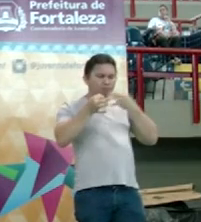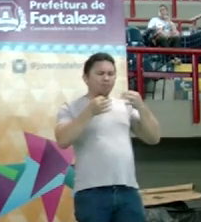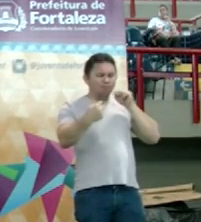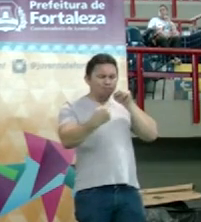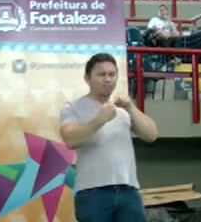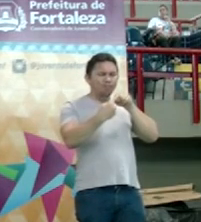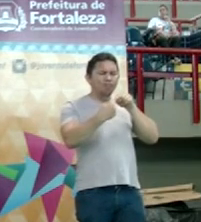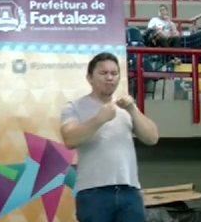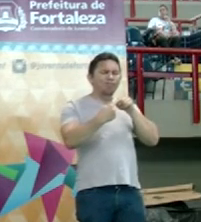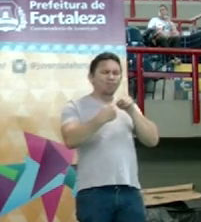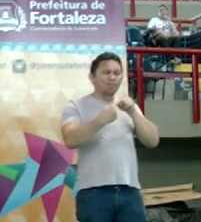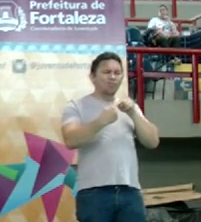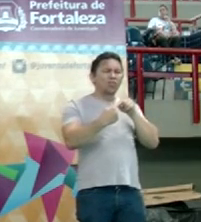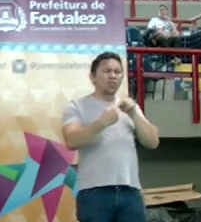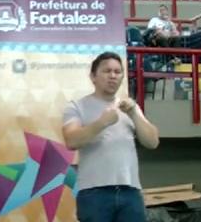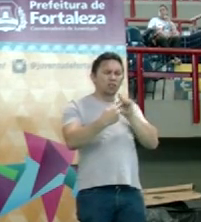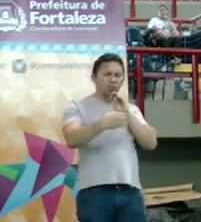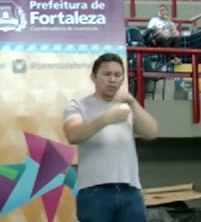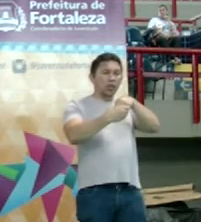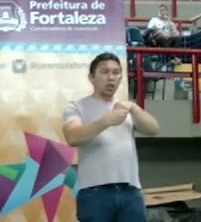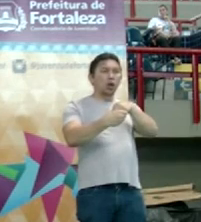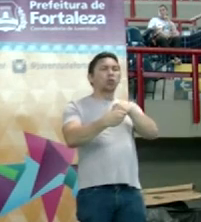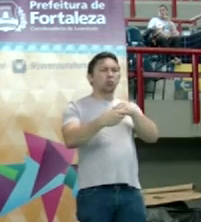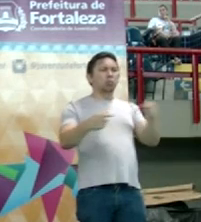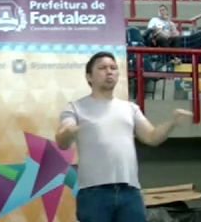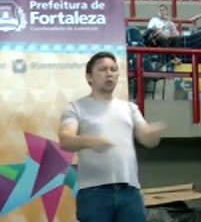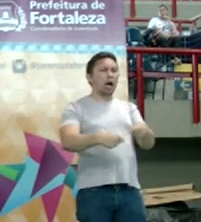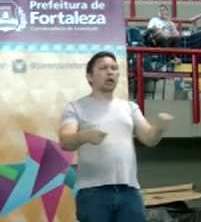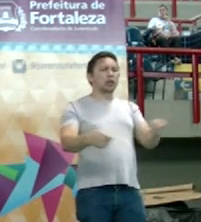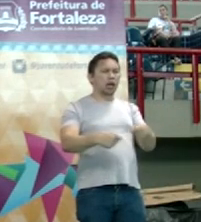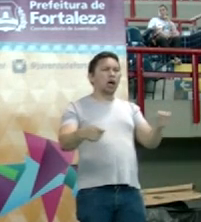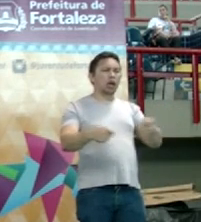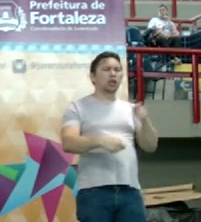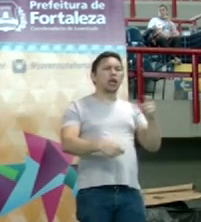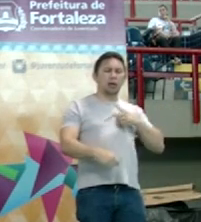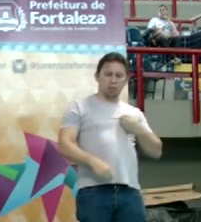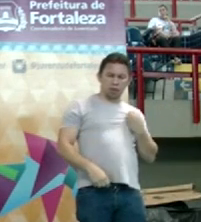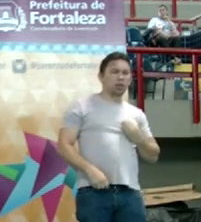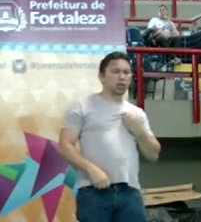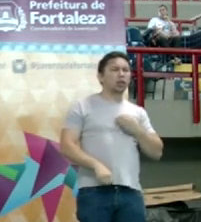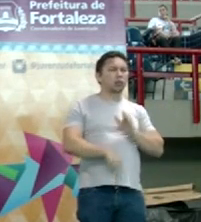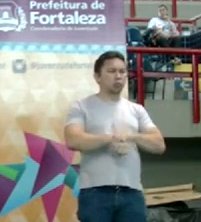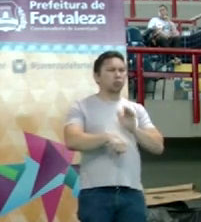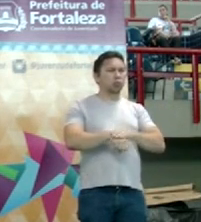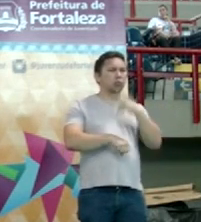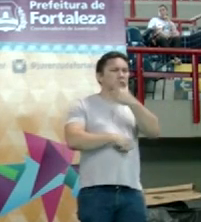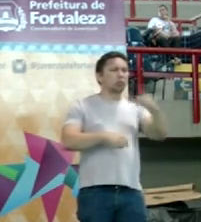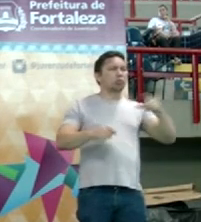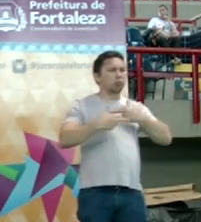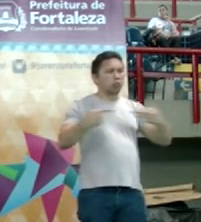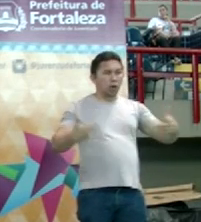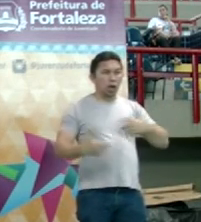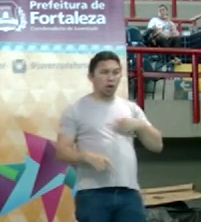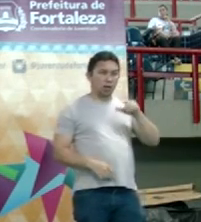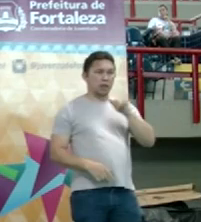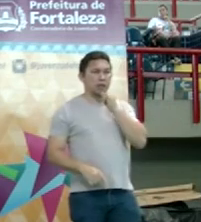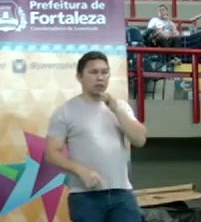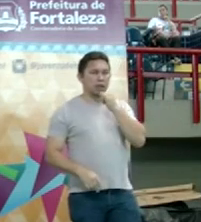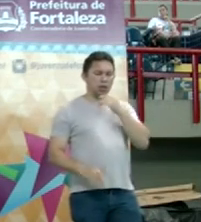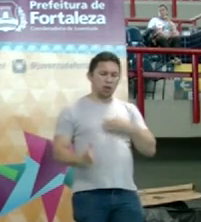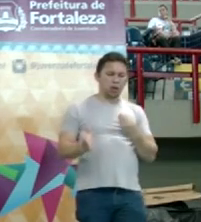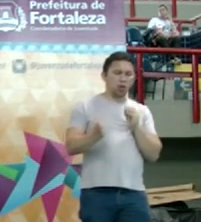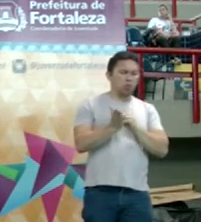Aquela opinião que eu coloco na conclusão é possível de ser executada? Eu não posso colocar